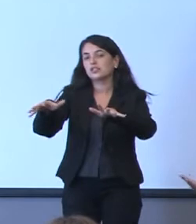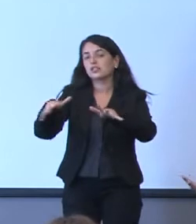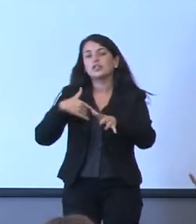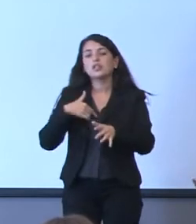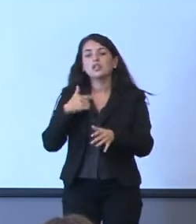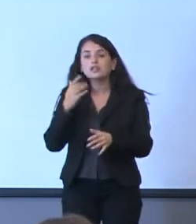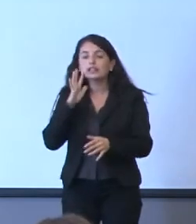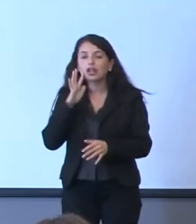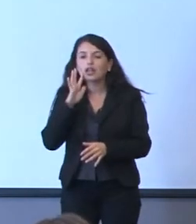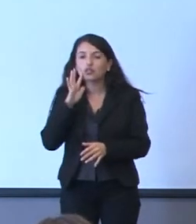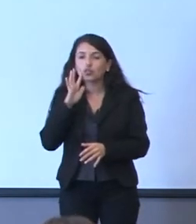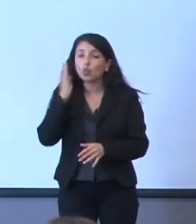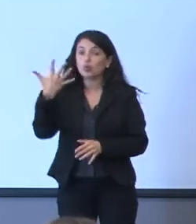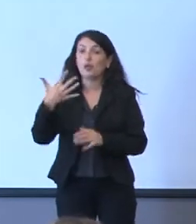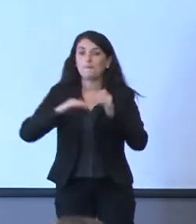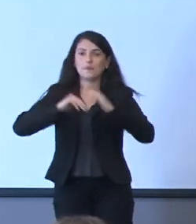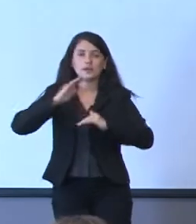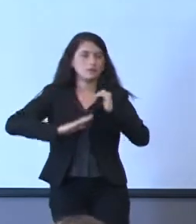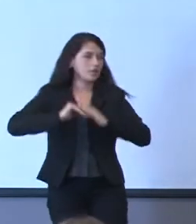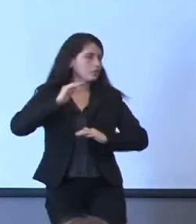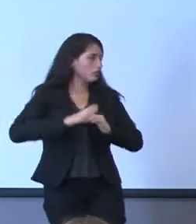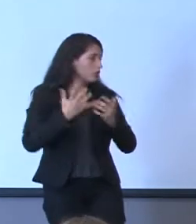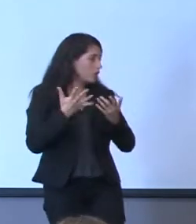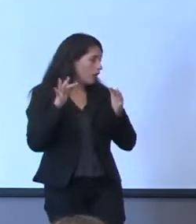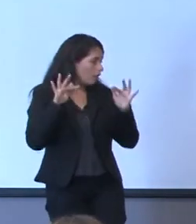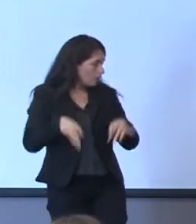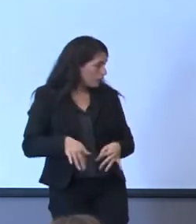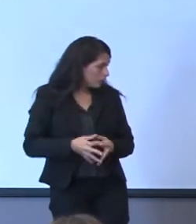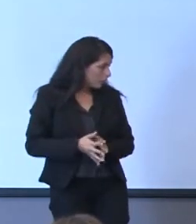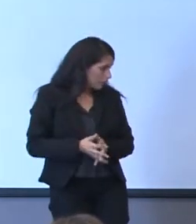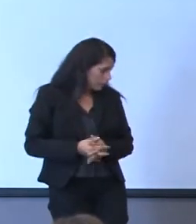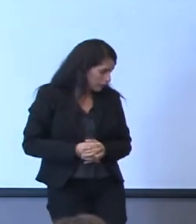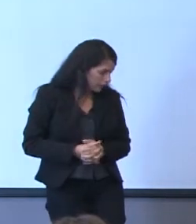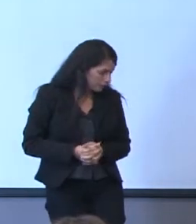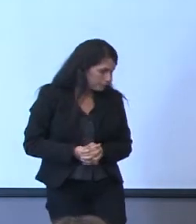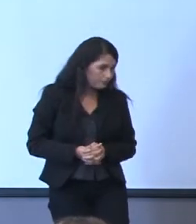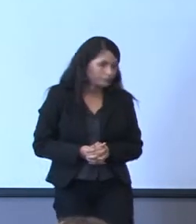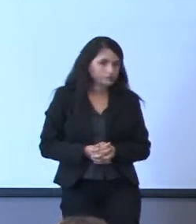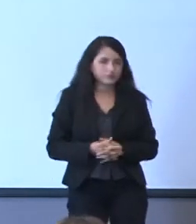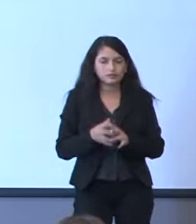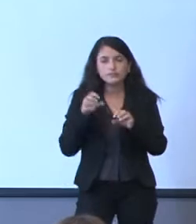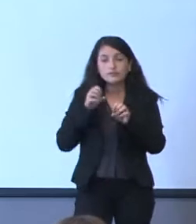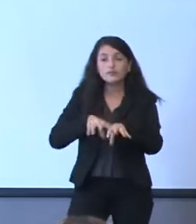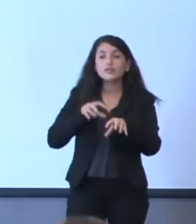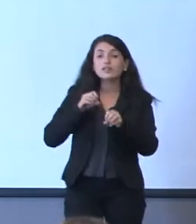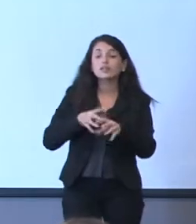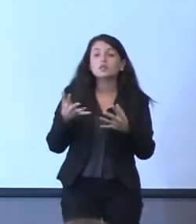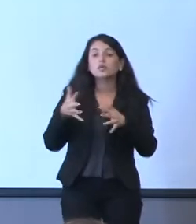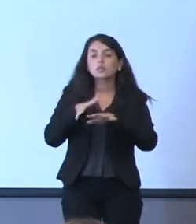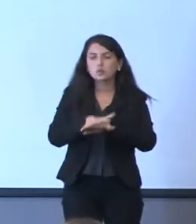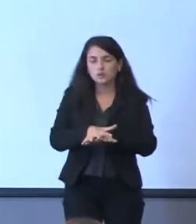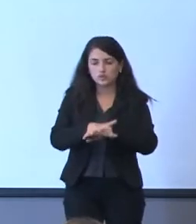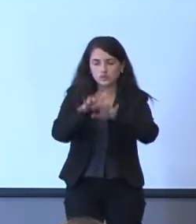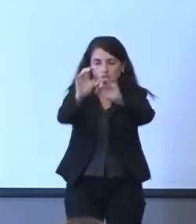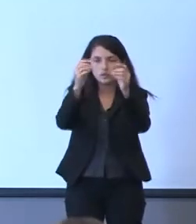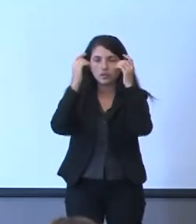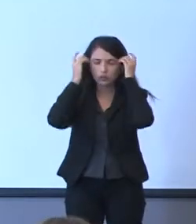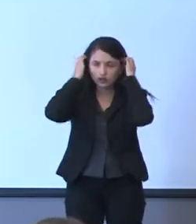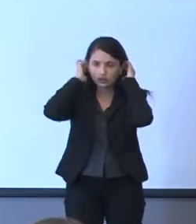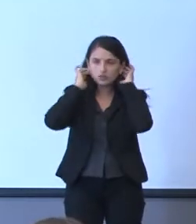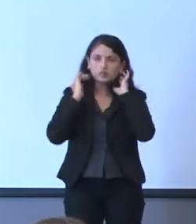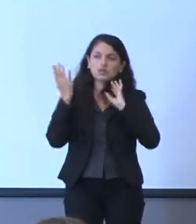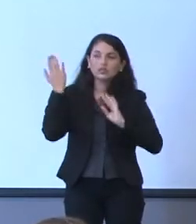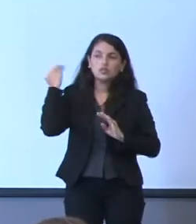mais práticas. Eu queria dar uma palavra final de educação inclusiva, que é o seguinte: uma vez eu participei de